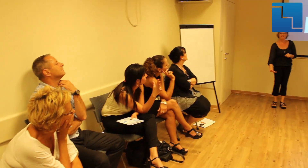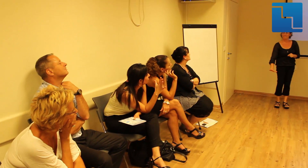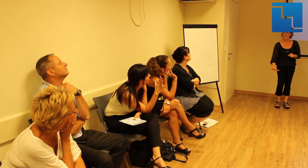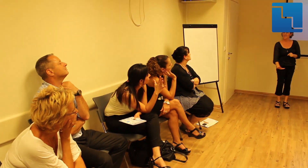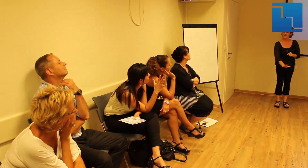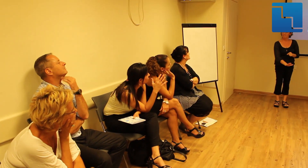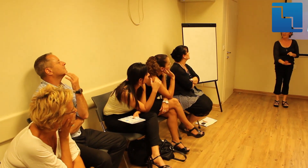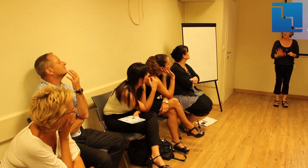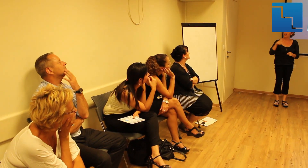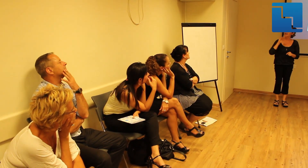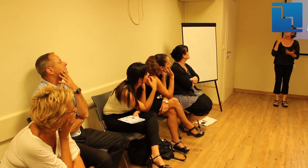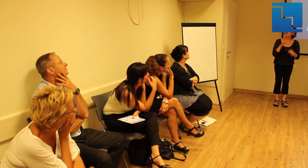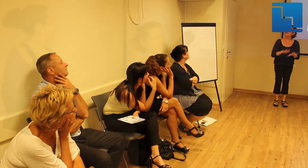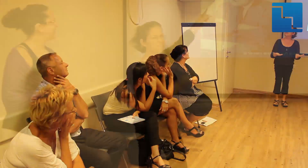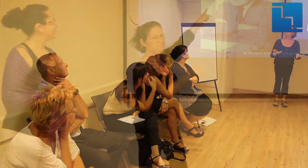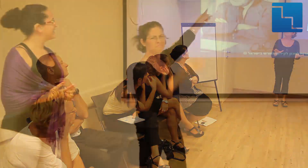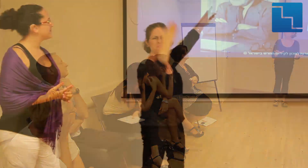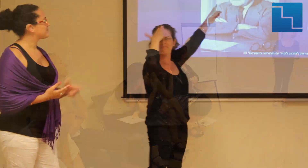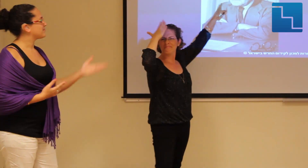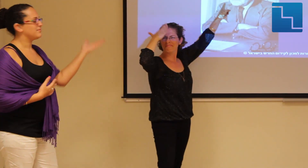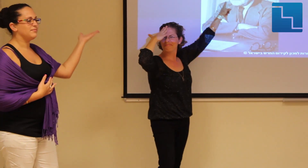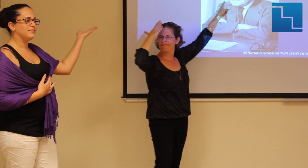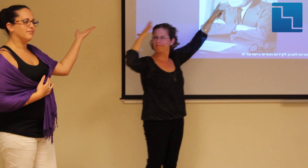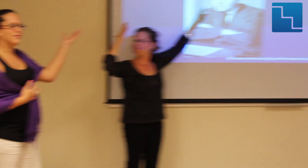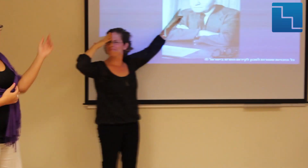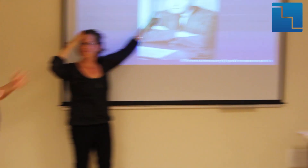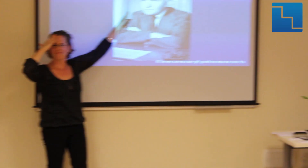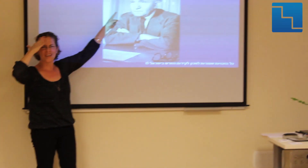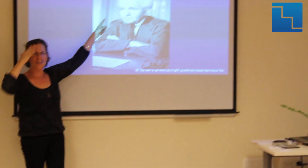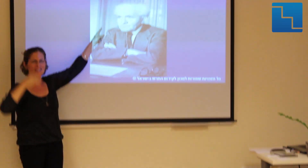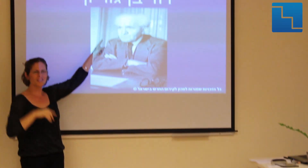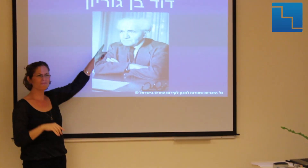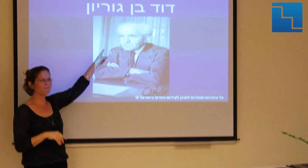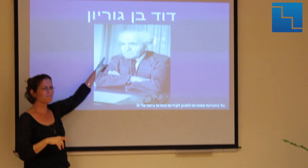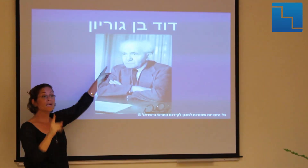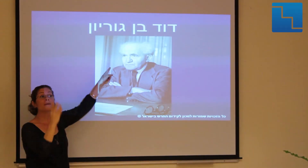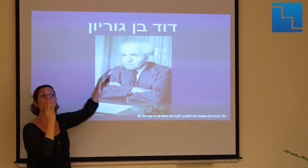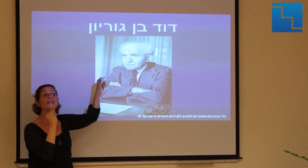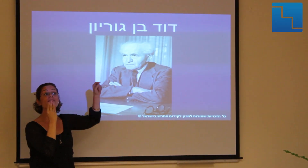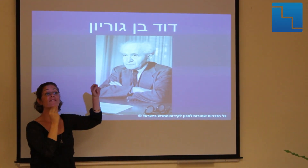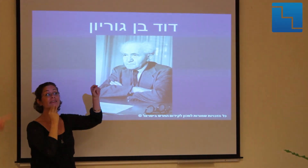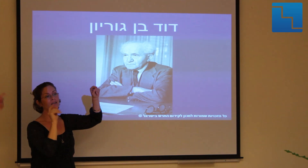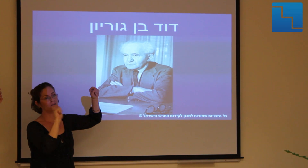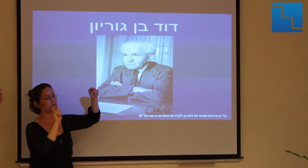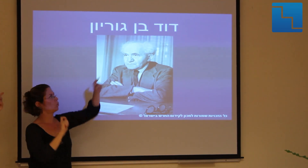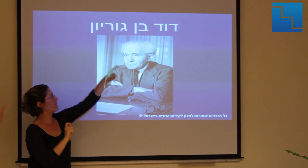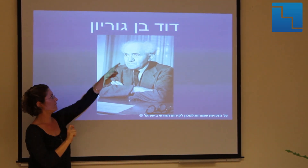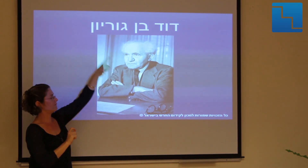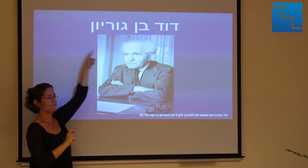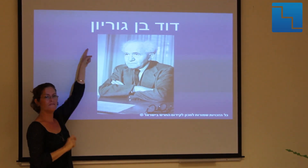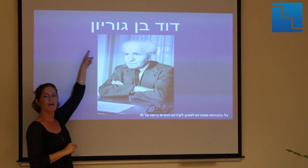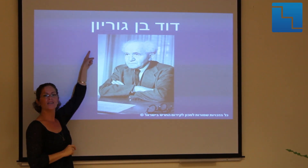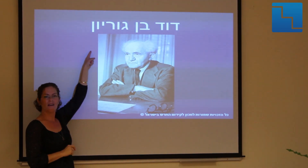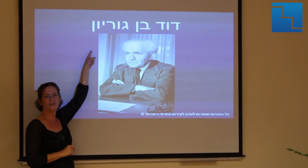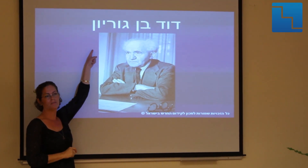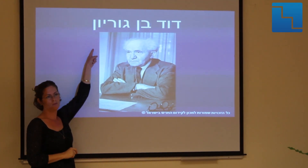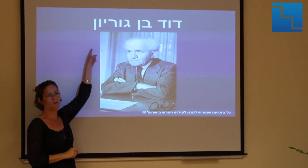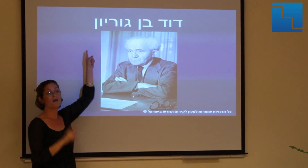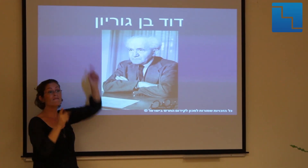בנים. כמה? היום הזה. את האדון הזה אנחנו מכירים? אוקיי, אז בעברית כתוב לנו השם, כאן דוד בן